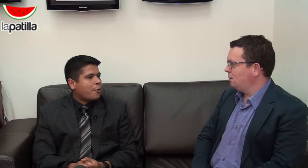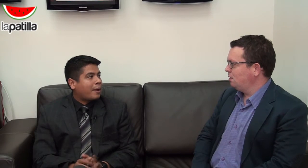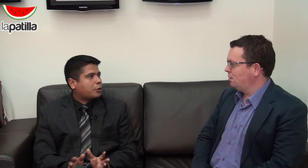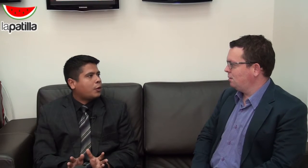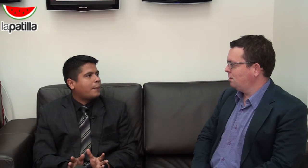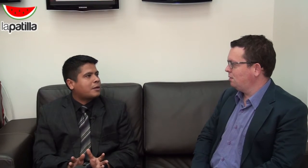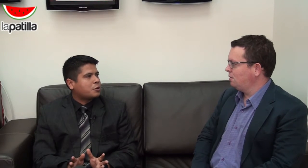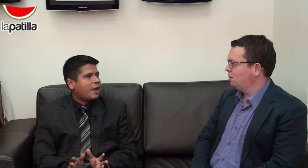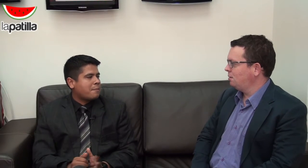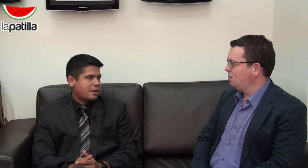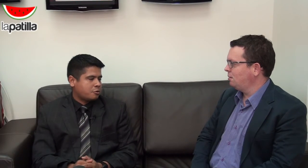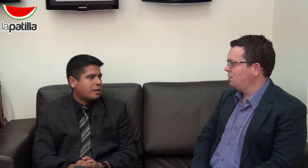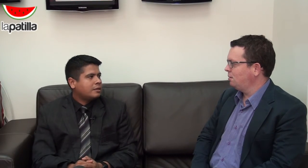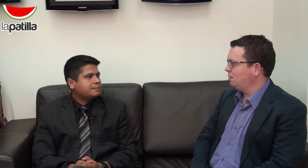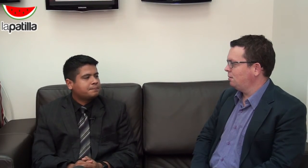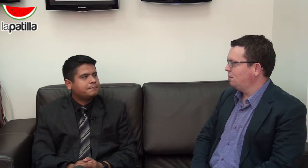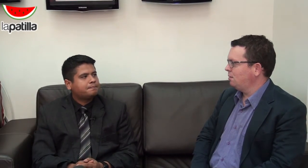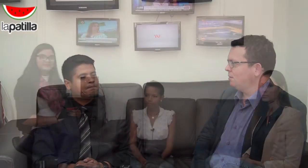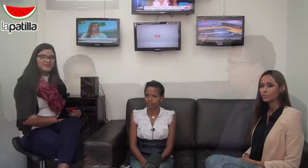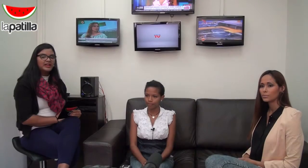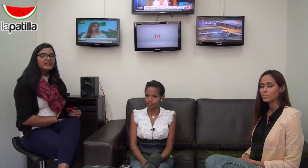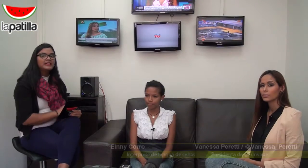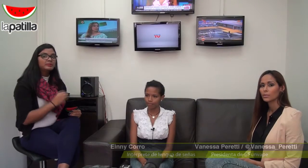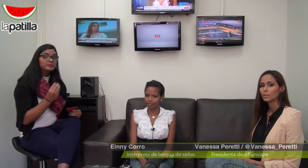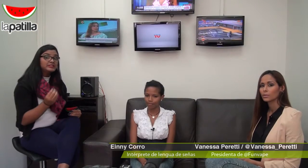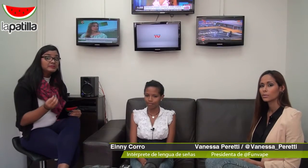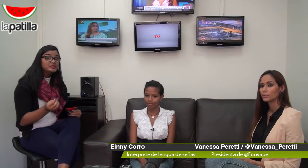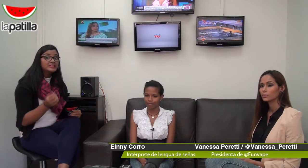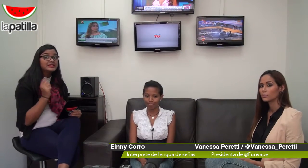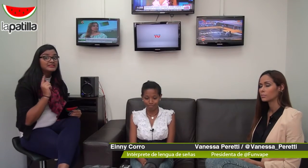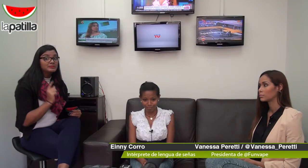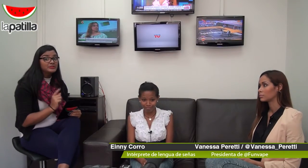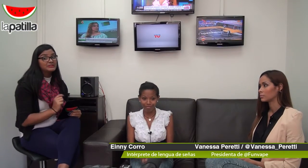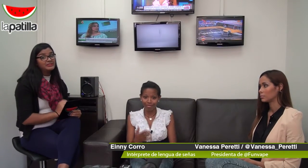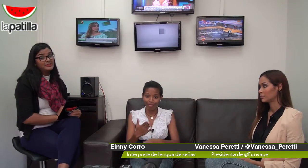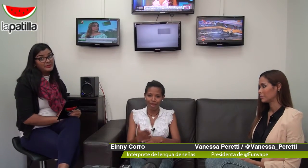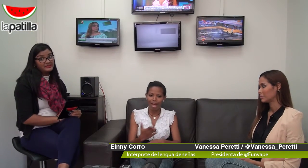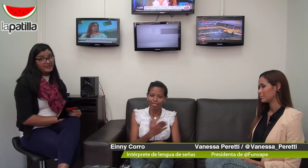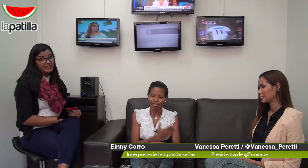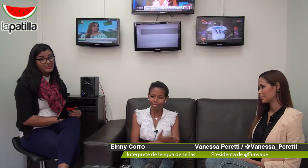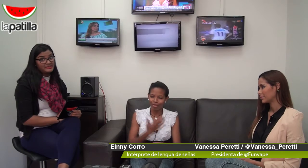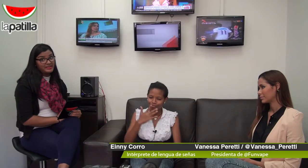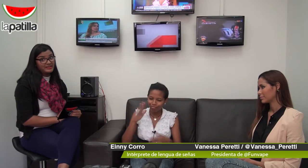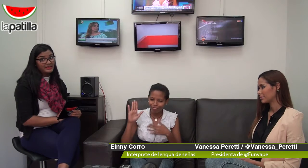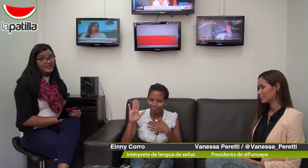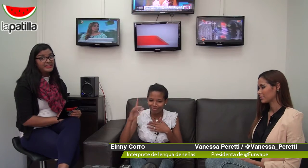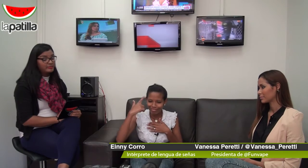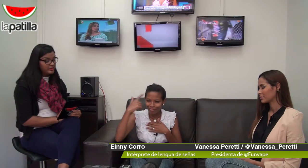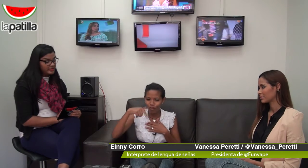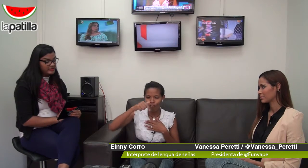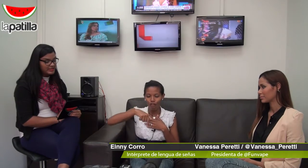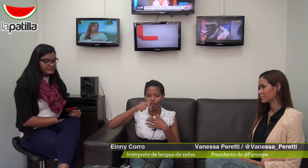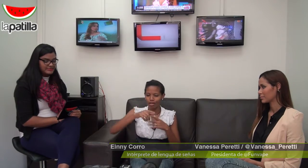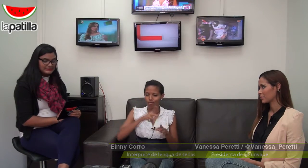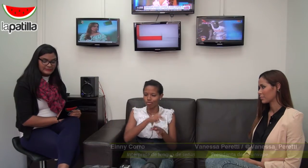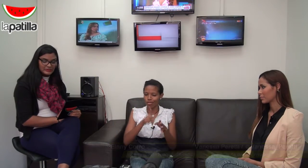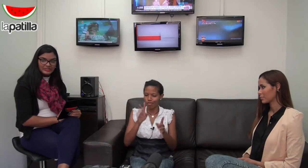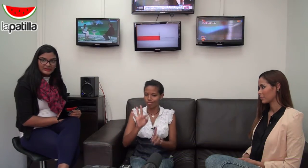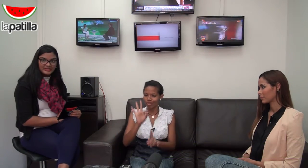para todas las personas en Venezuela. Les prometimos que este programa de hoy sería especial y es por ello que le presentamos ahora